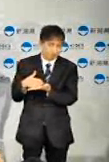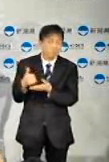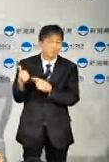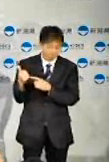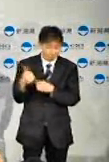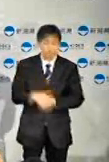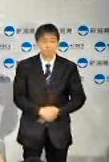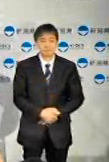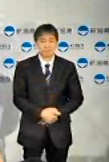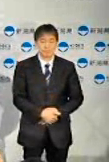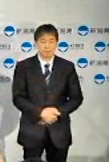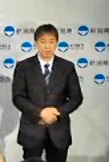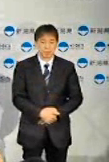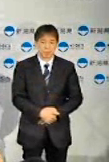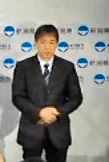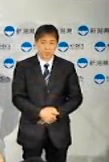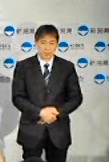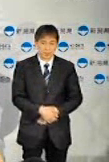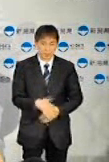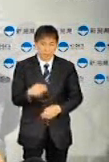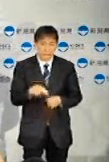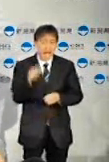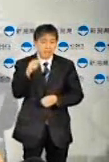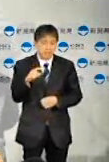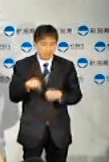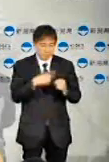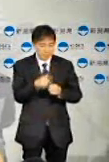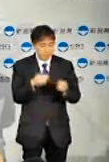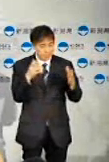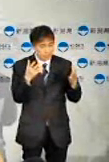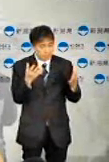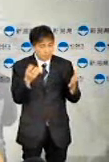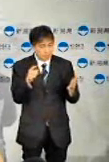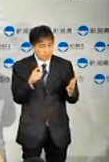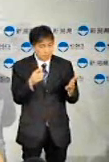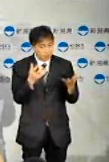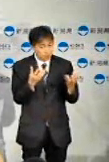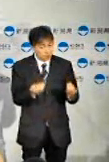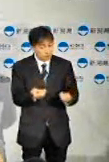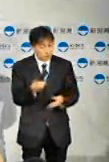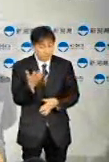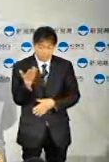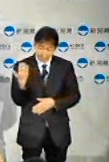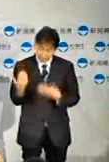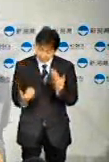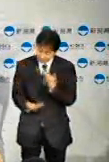と思うんですけれども、 そうですね、はい、そのような一年にできたというふうに。 そうですね、それなりに